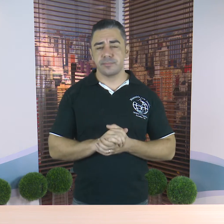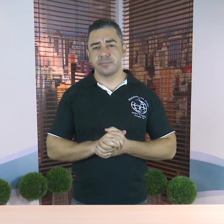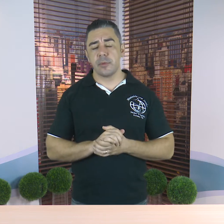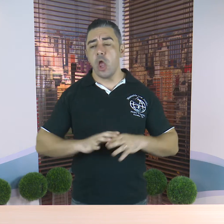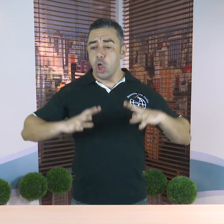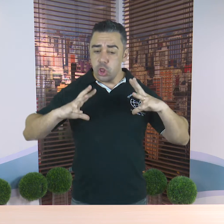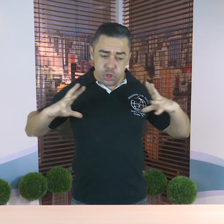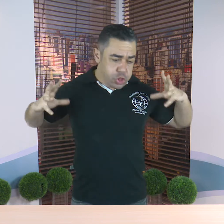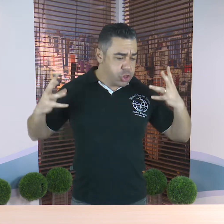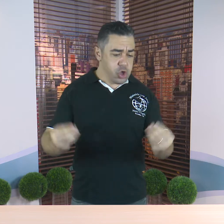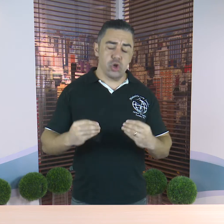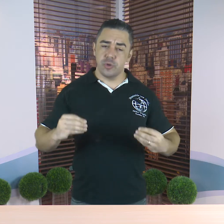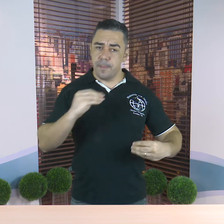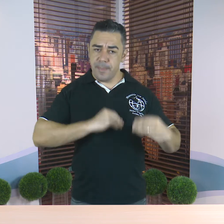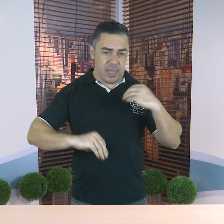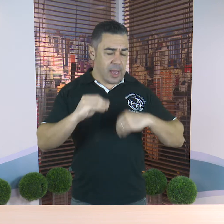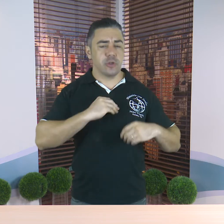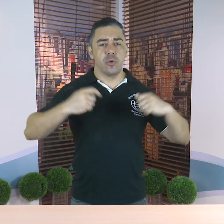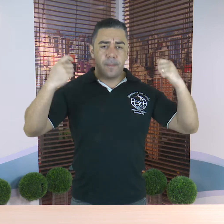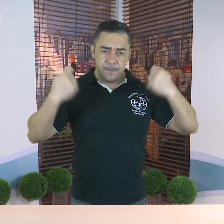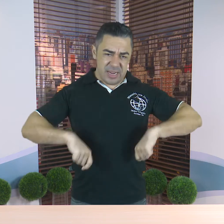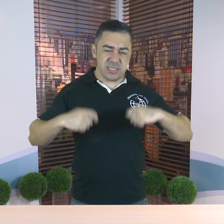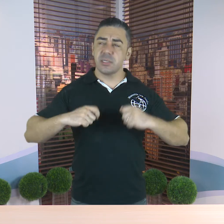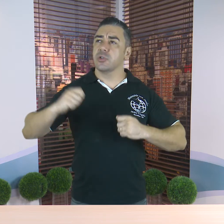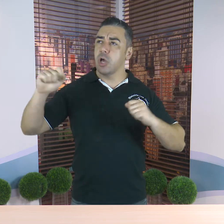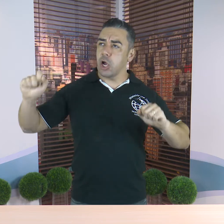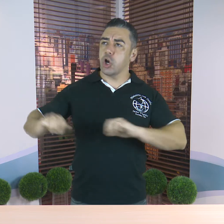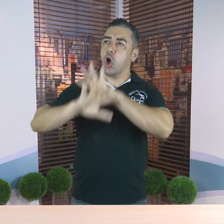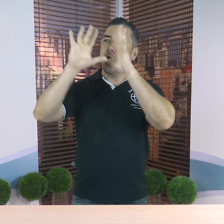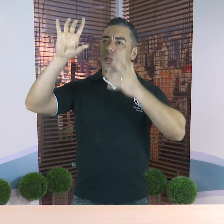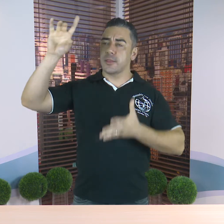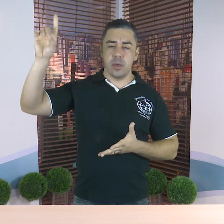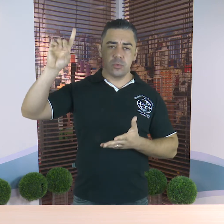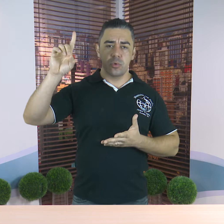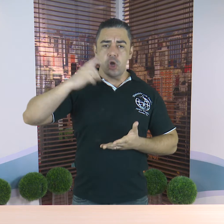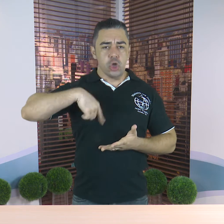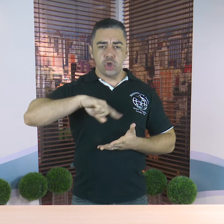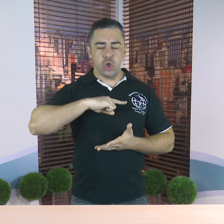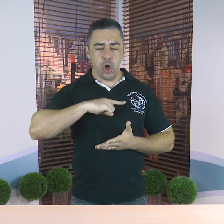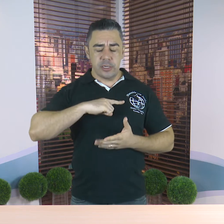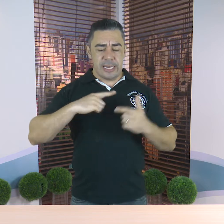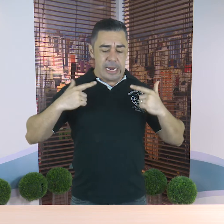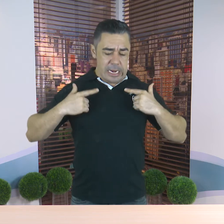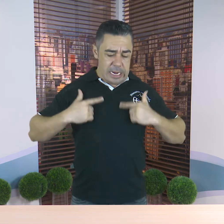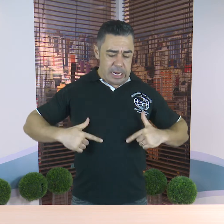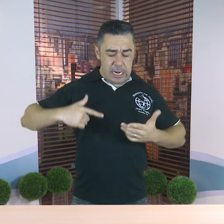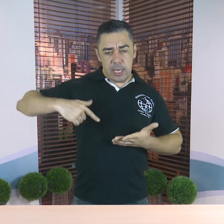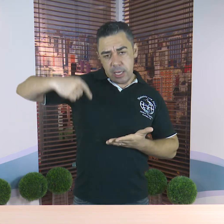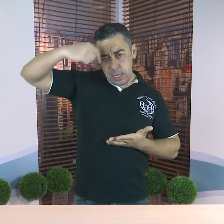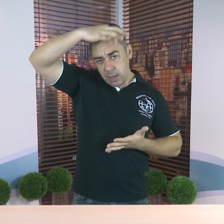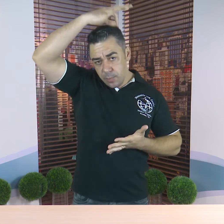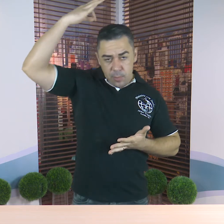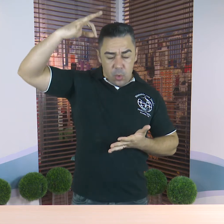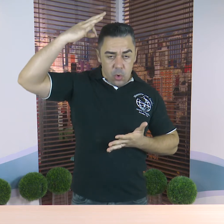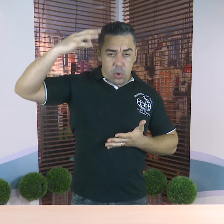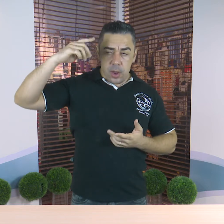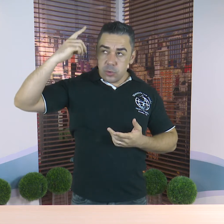todos pecaram e carecem da glória de Deus, sendo justificados gratuitamente por sua graça, mediante